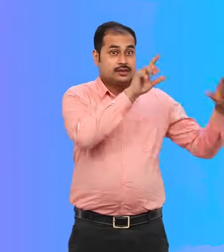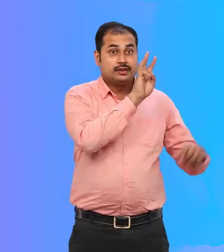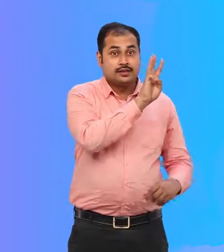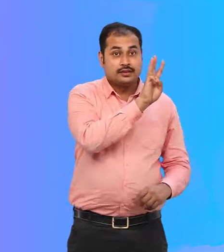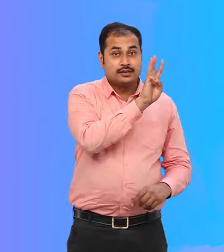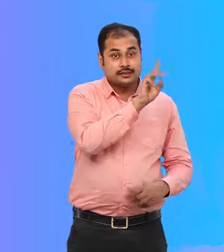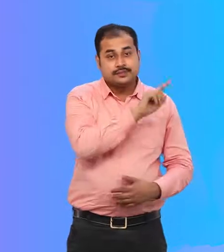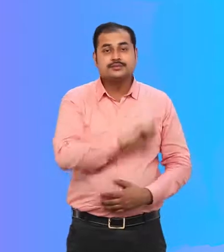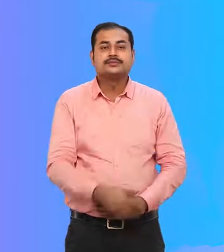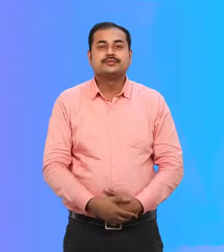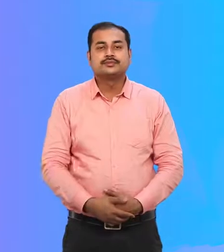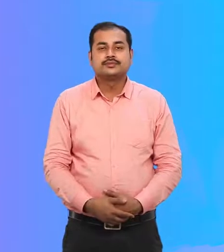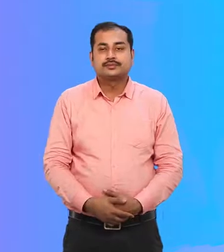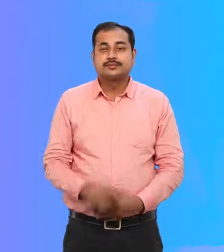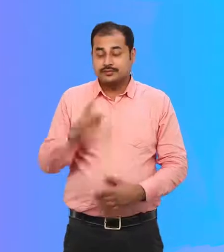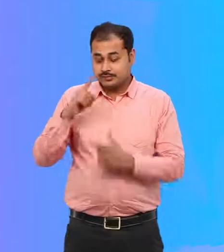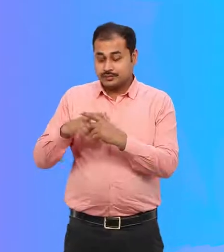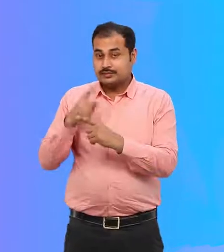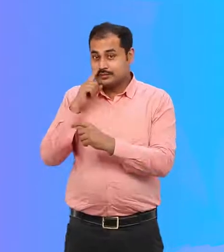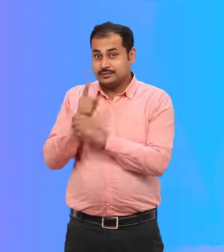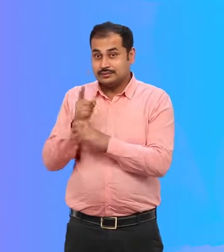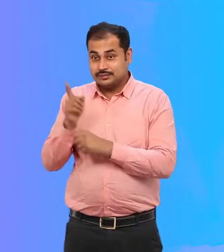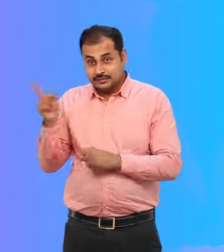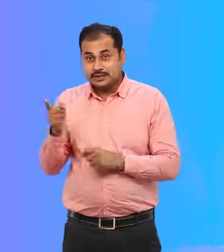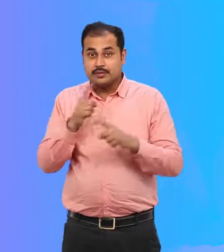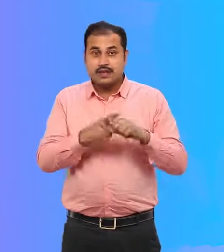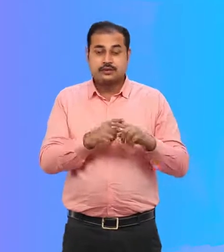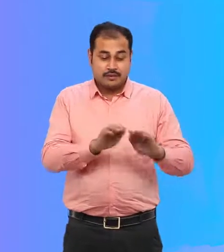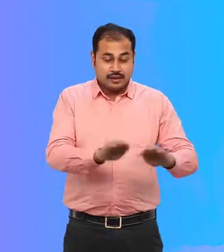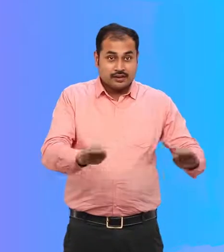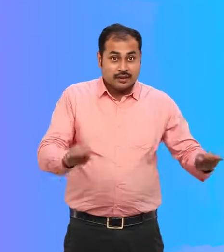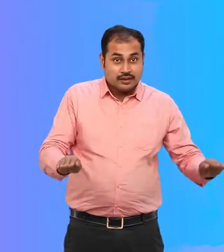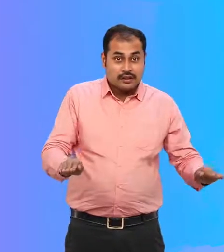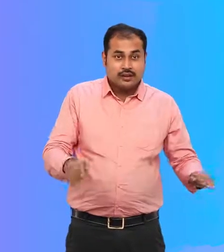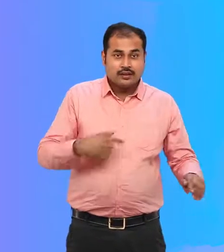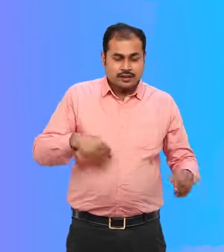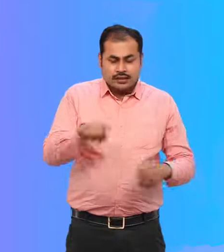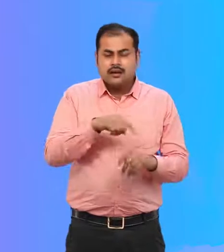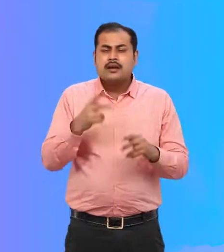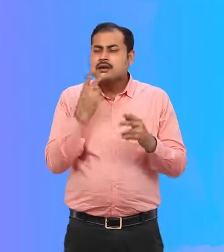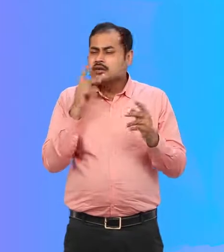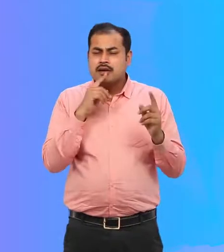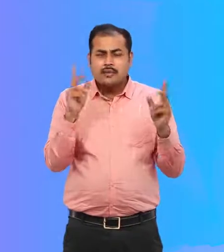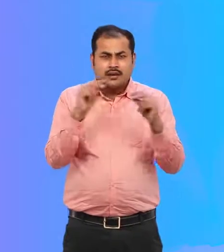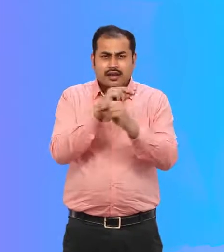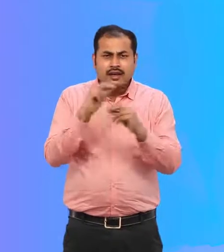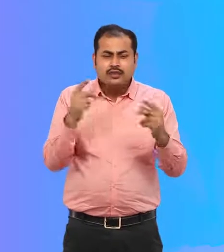कि दूसरे चित्र में ओ मैडम और बच्चे आपस में बातचीत कर रहे हैं